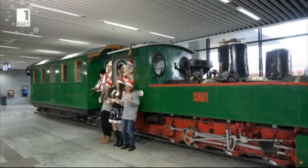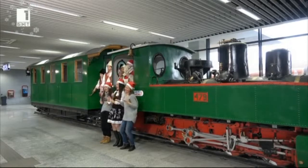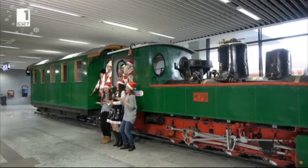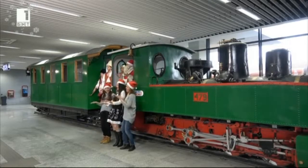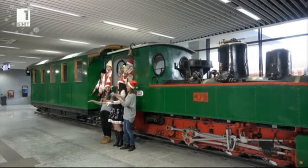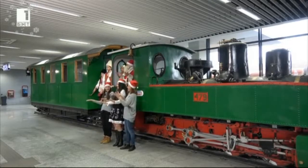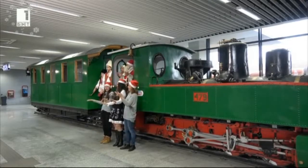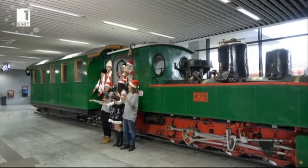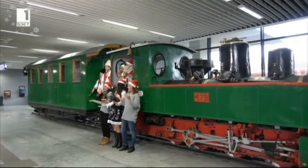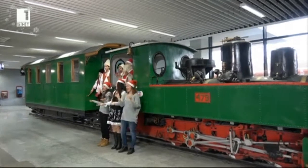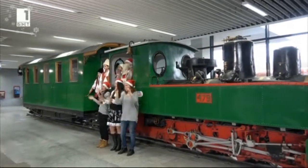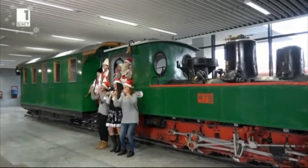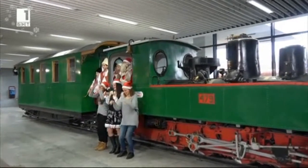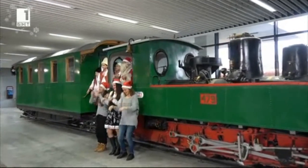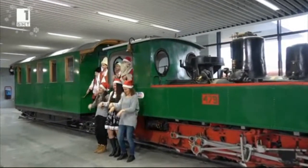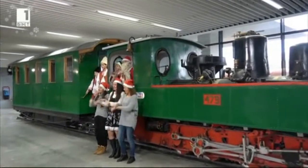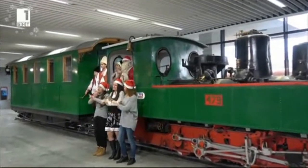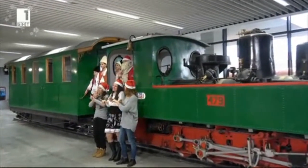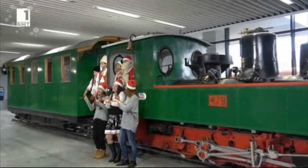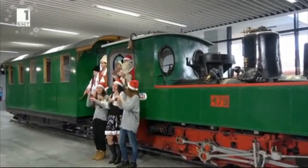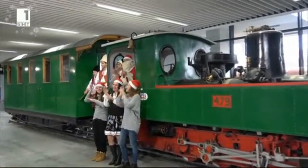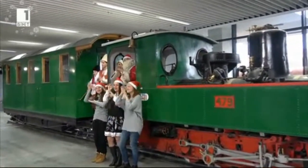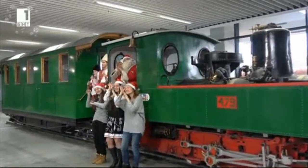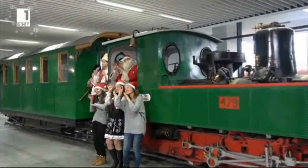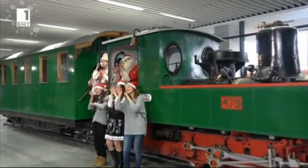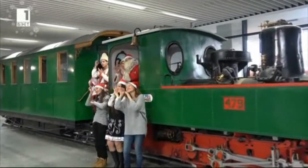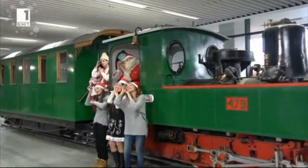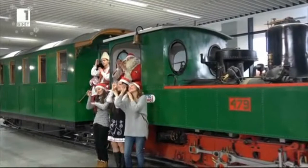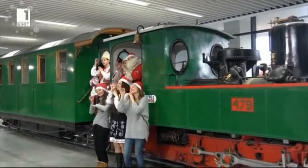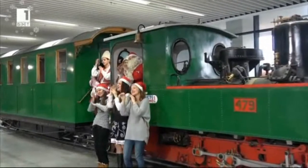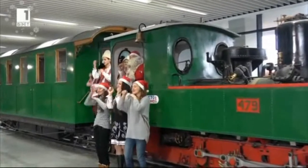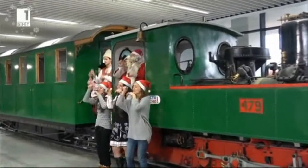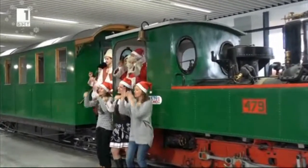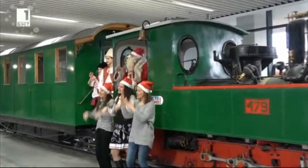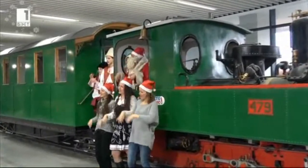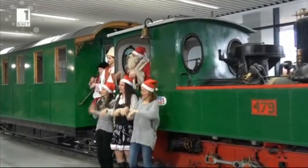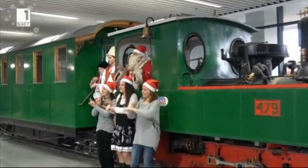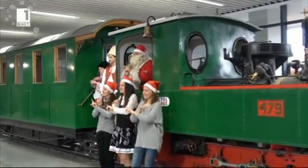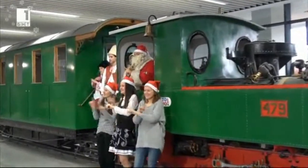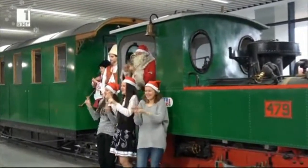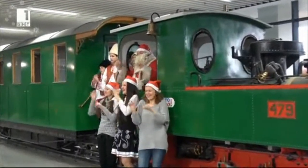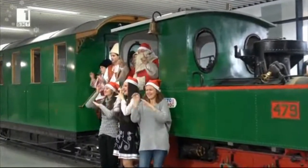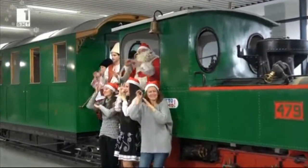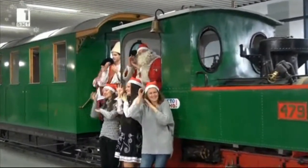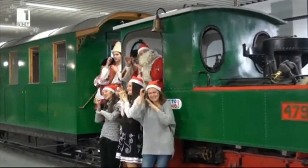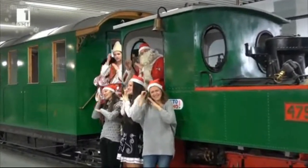колена, Весне съм, весне съм,